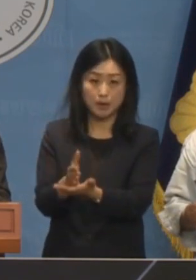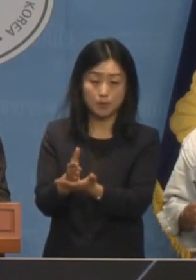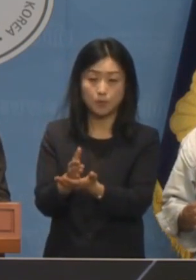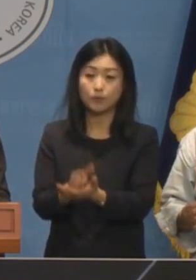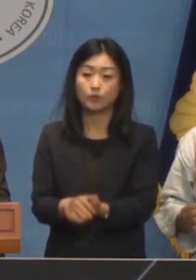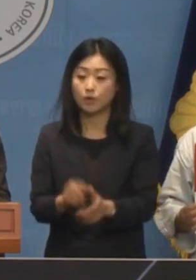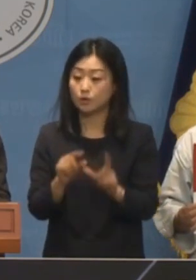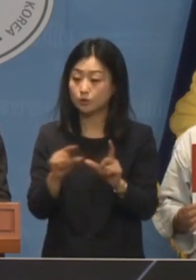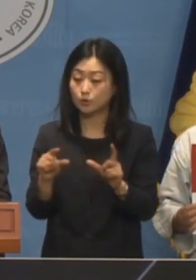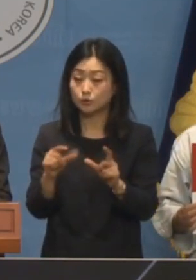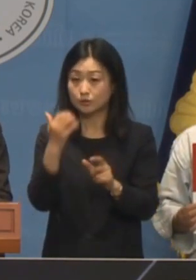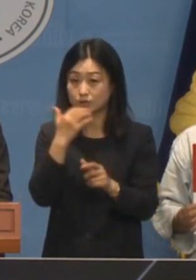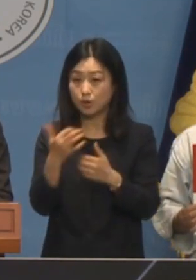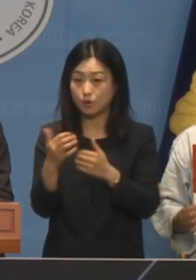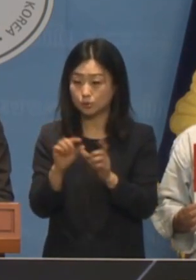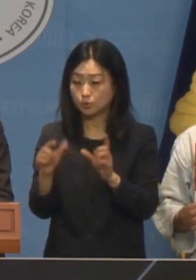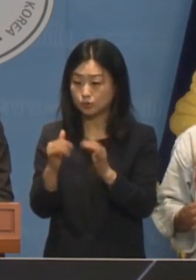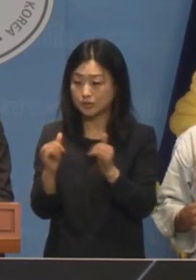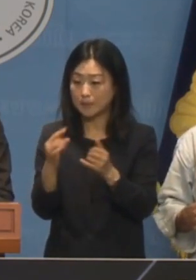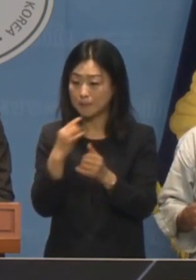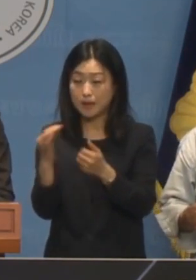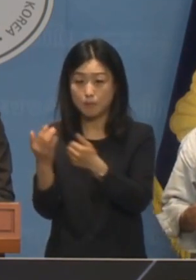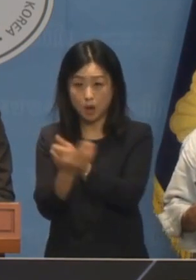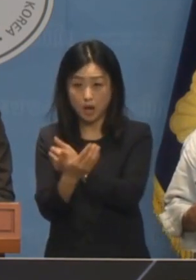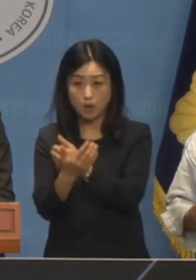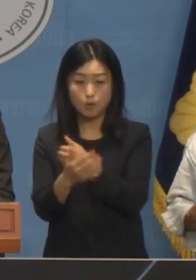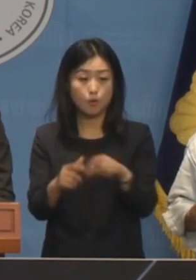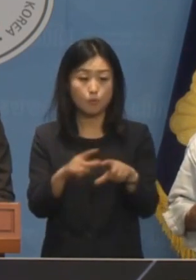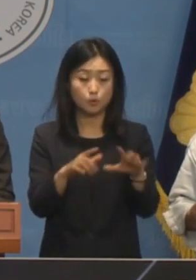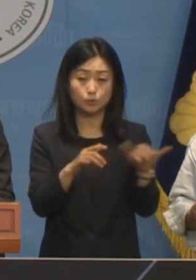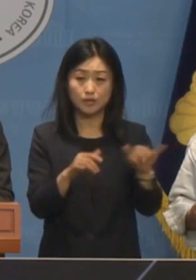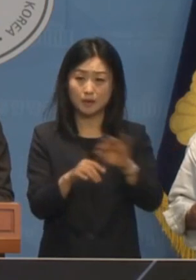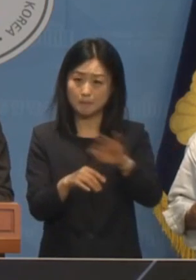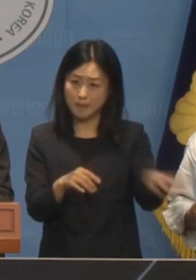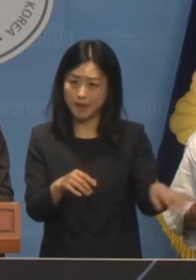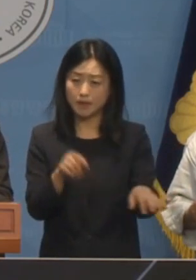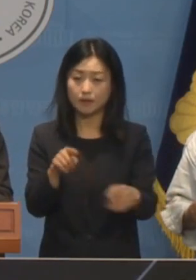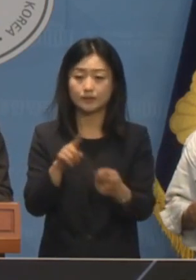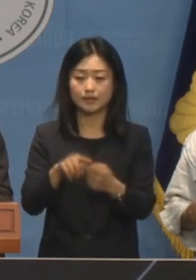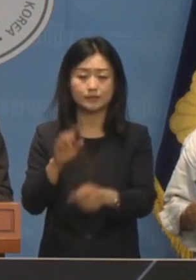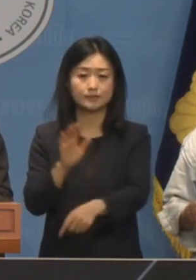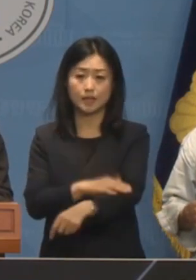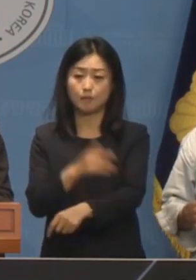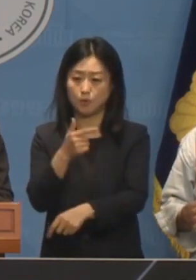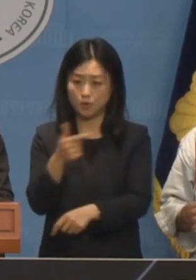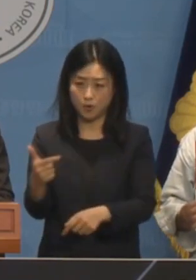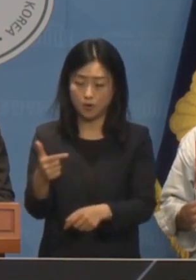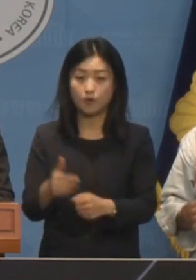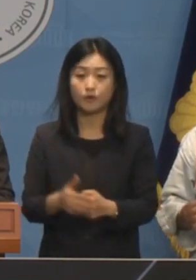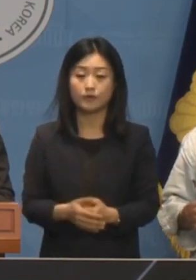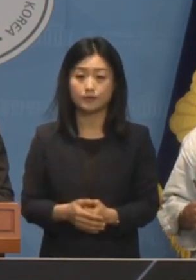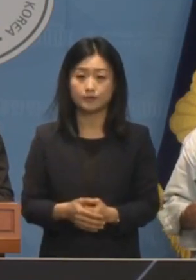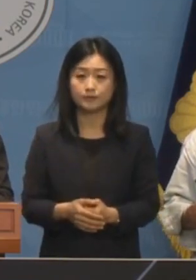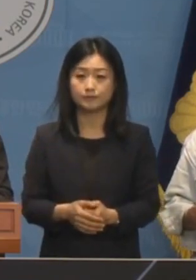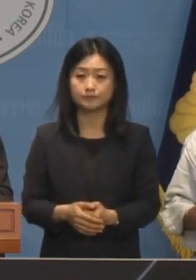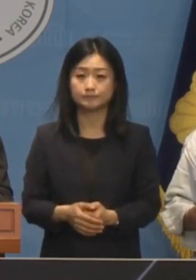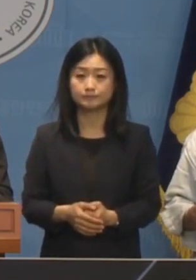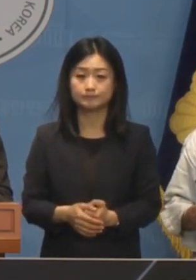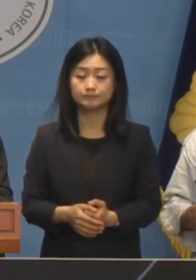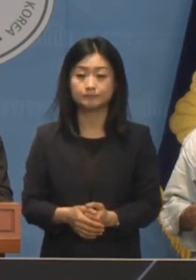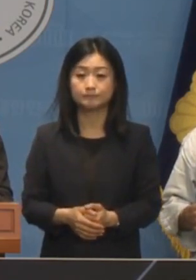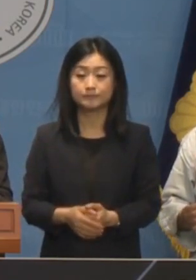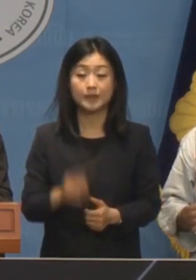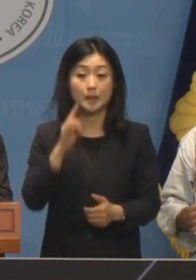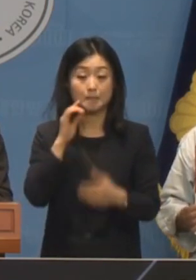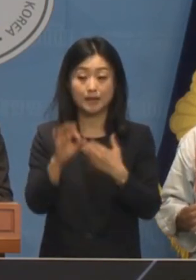특정 소수 집단만을 중시하고 다수 국민을 배제시켜온 편향성과 이중성의 속박에서도 벗어나야 한다.